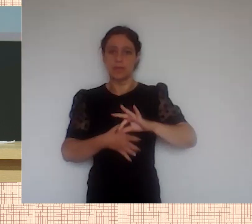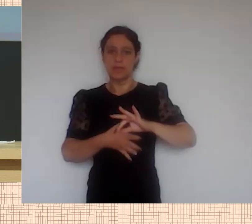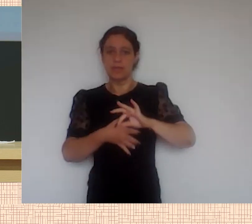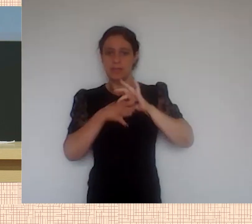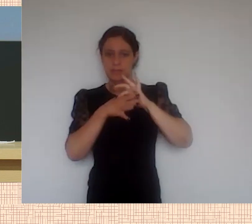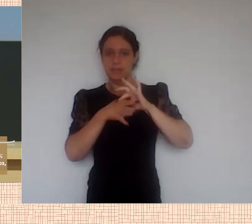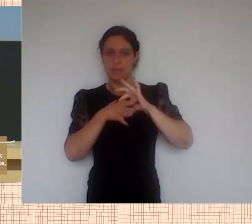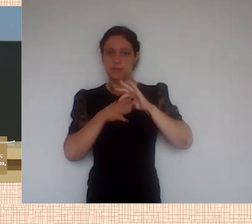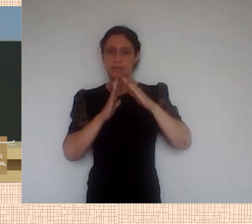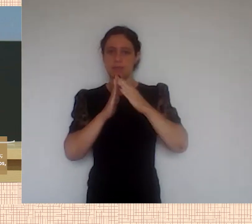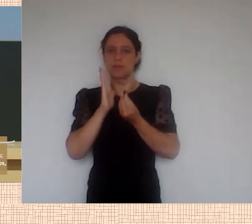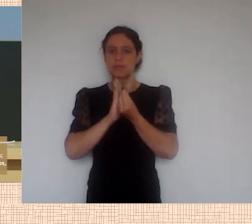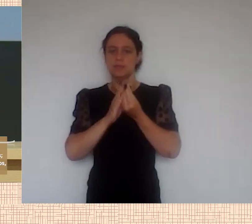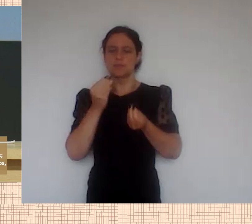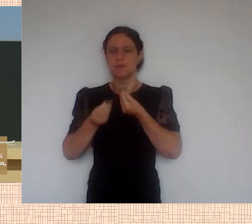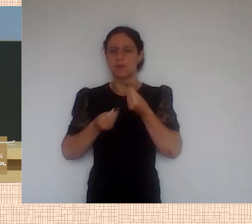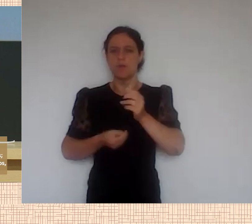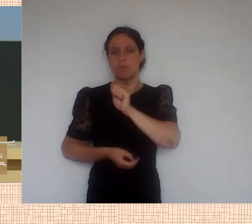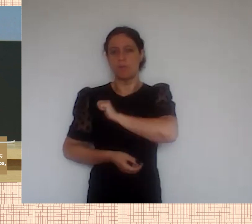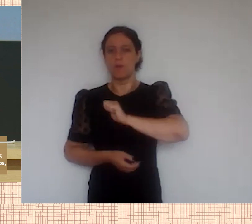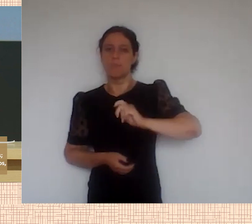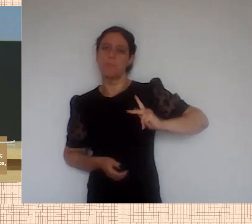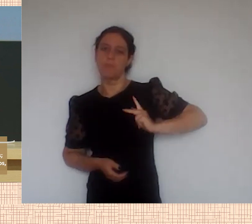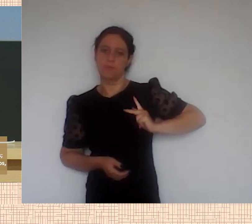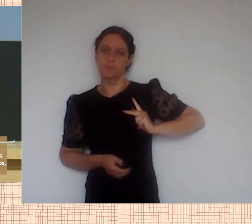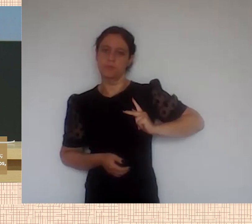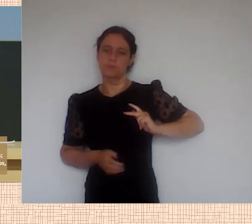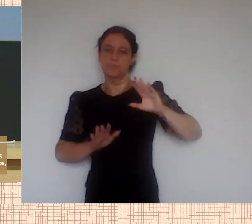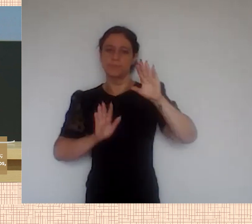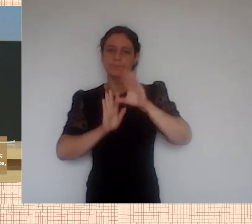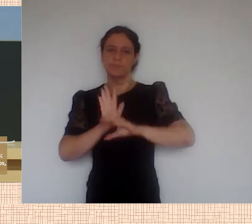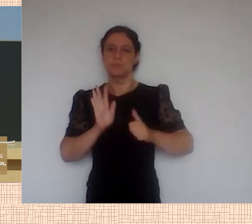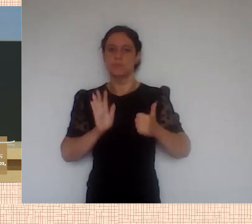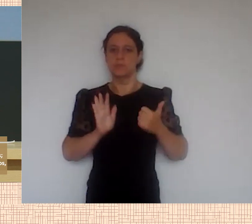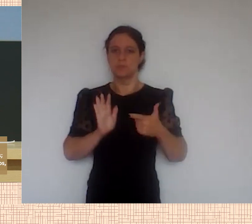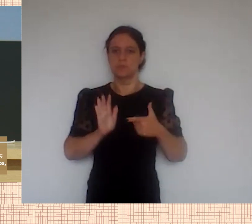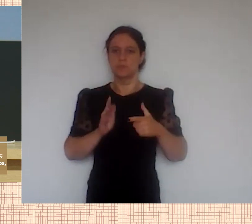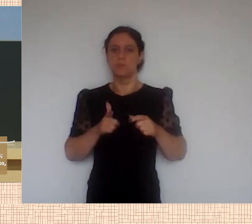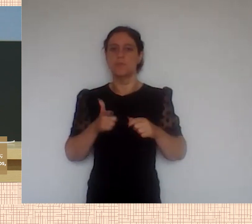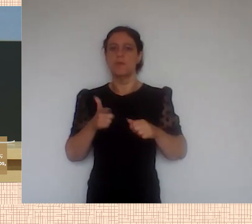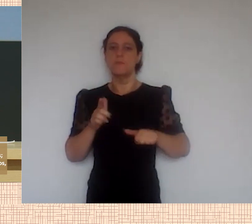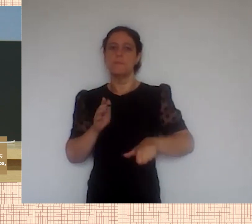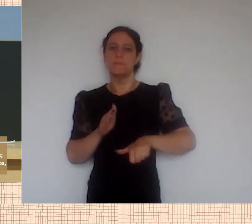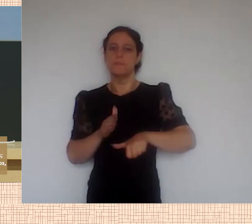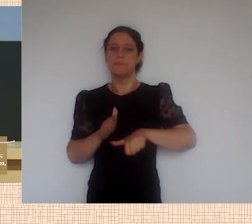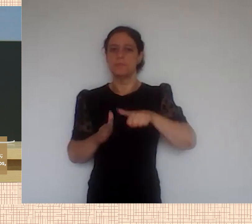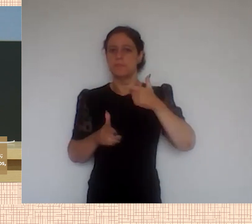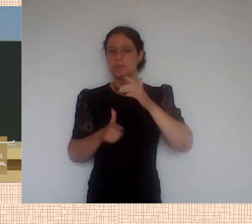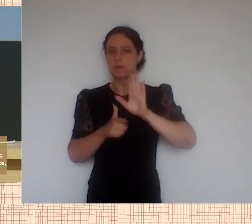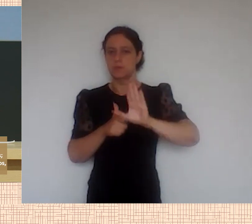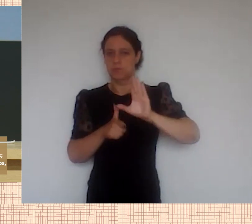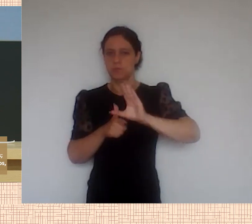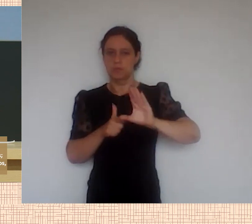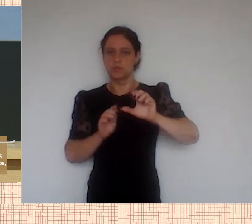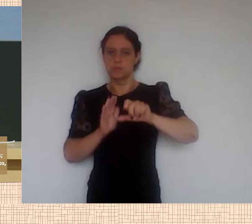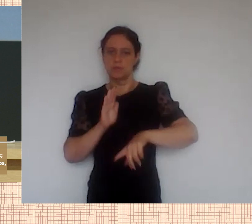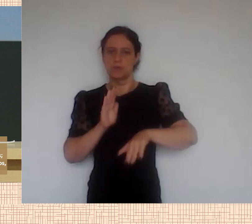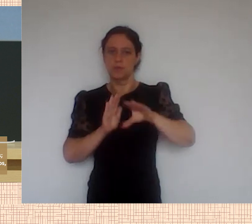parte. A uns estabeleceu Deus na igreja,